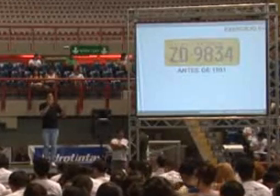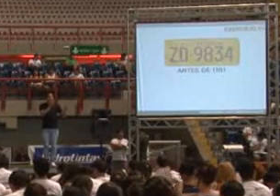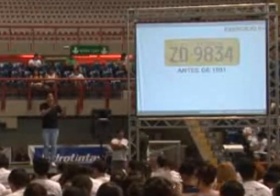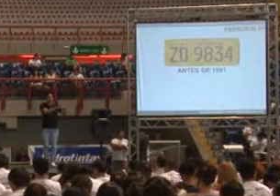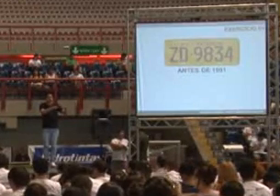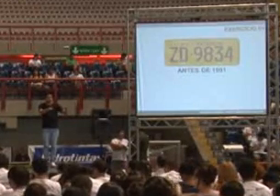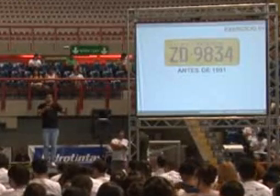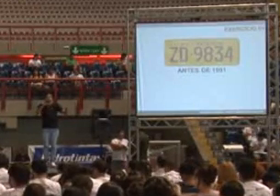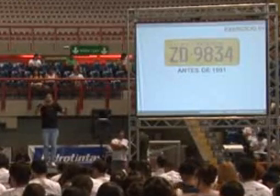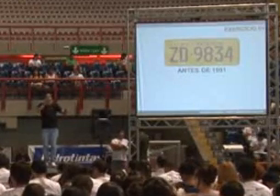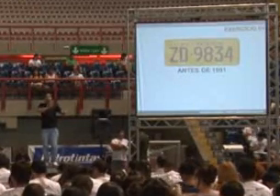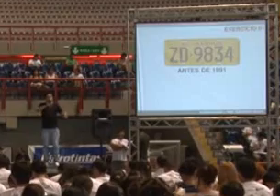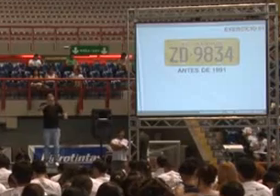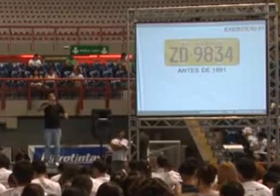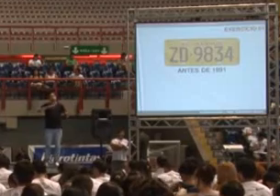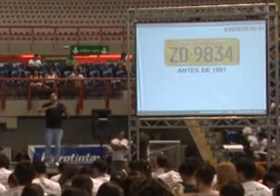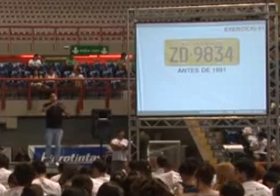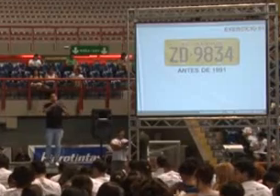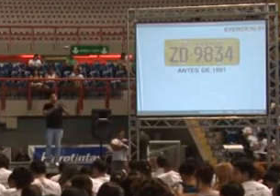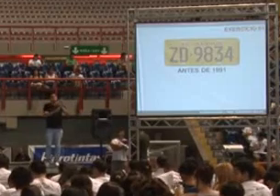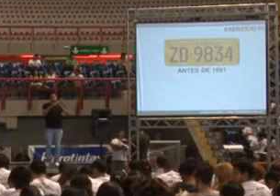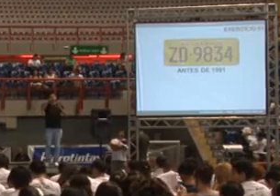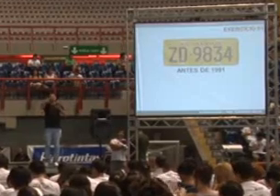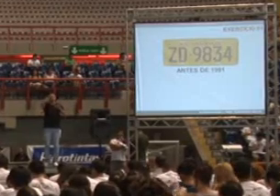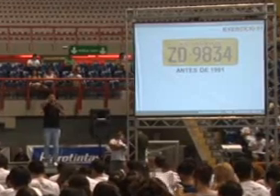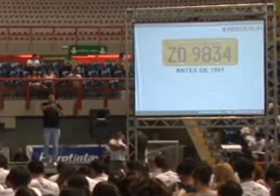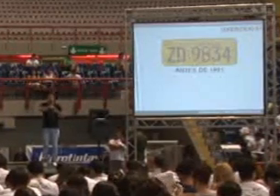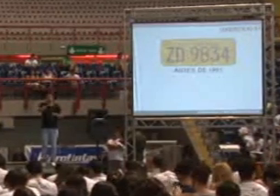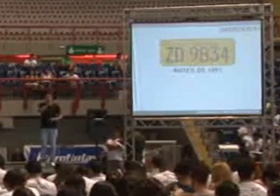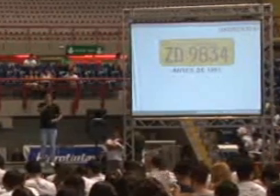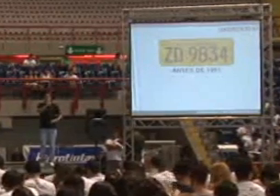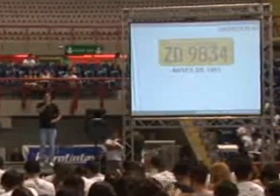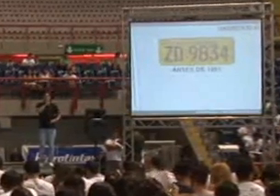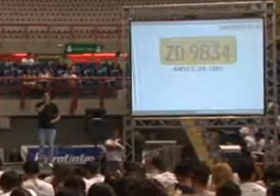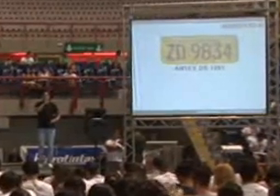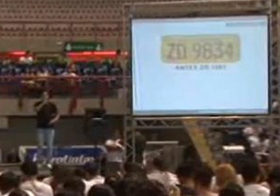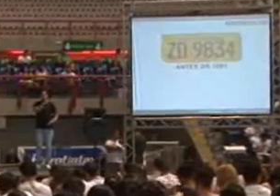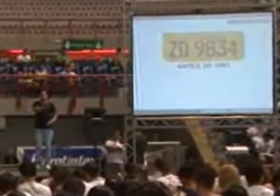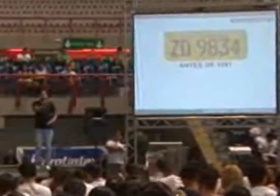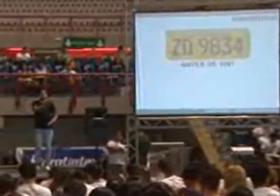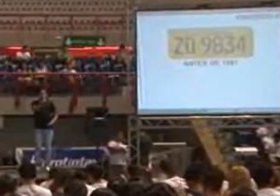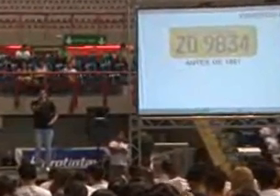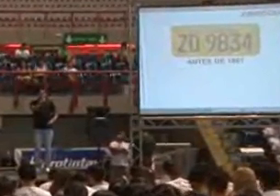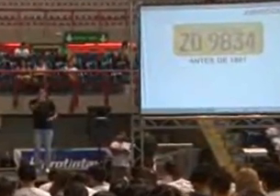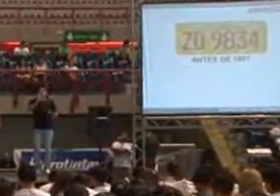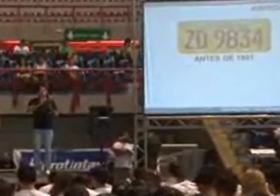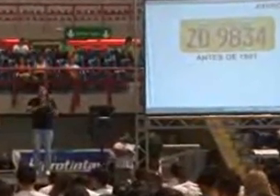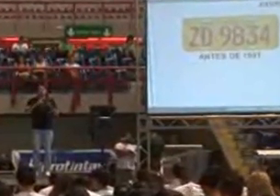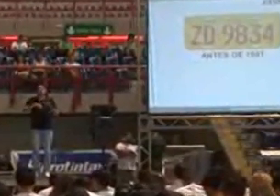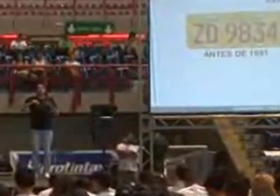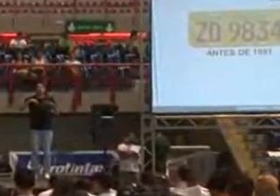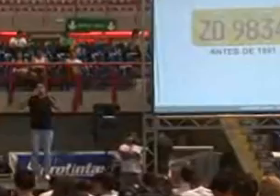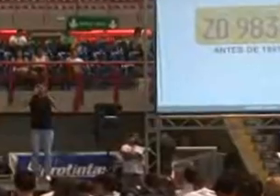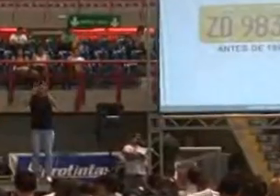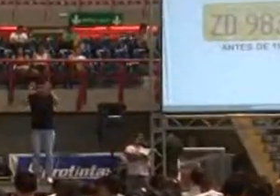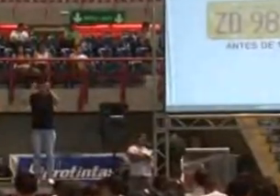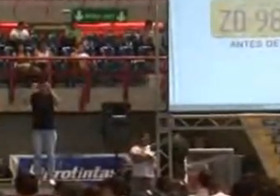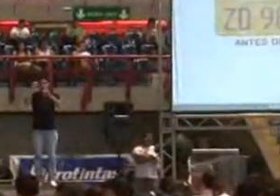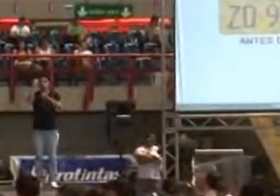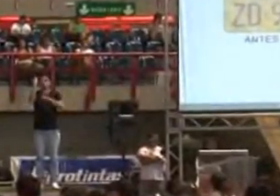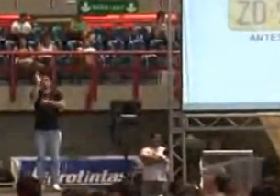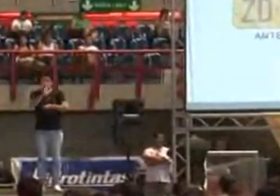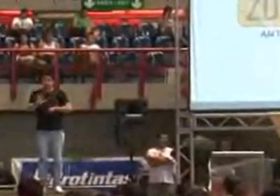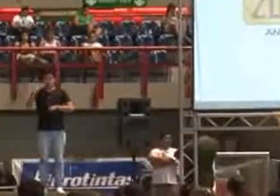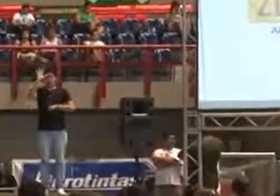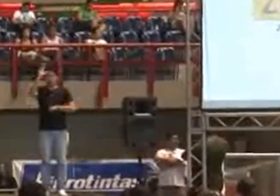Seu uso no Brasil é disciplinado pelo Código de Trânsito Brasileiro, CTB, sendo que cabe ao Conselho Nacional de Trânsito,